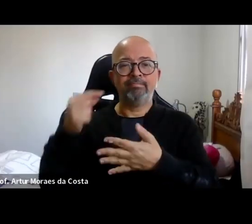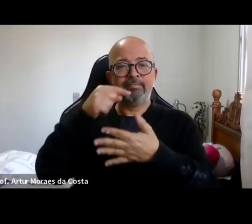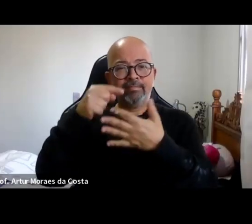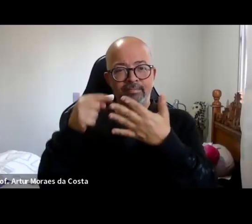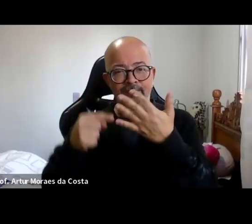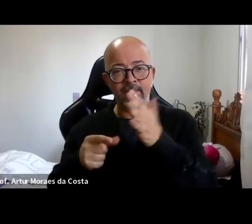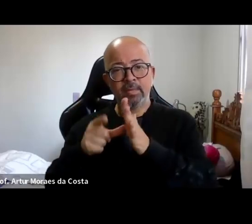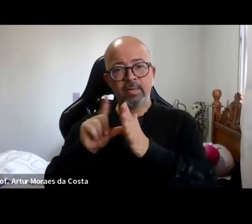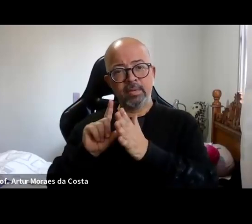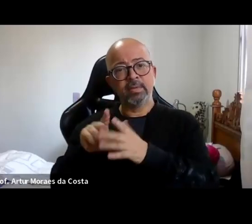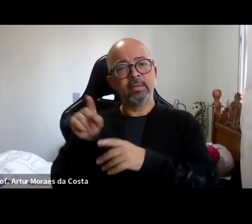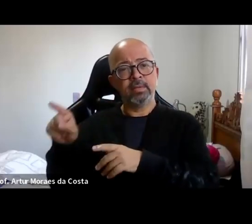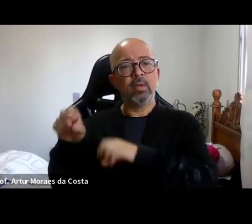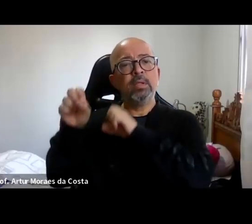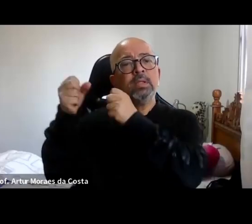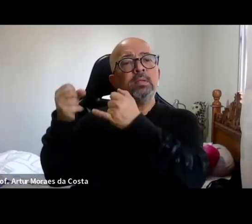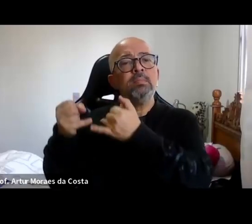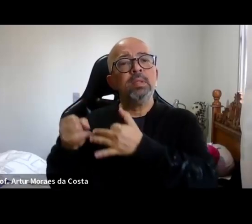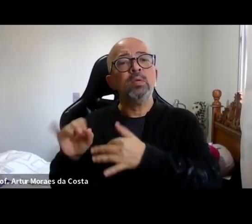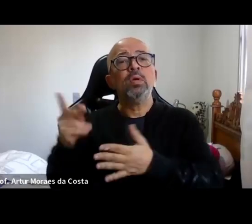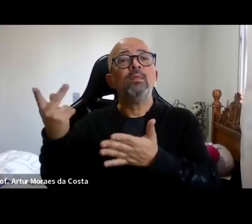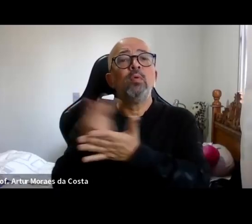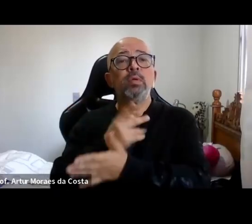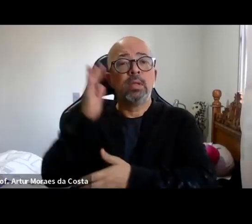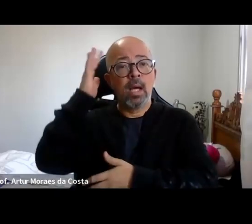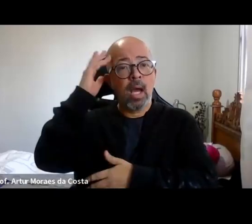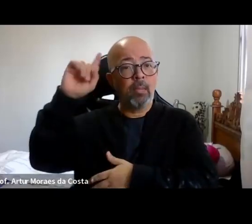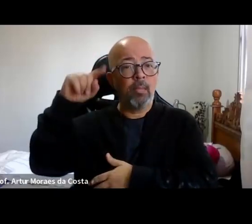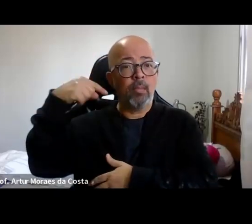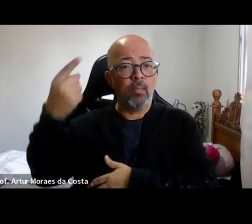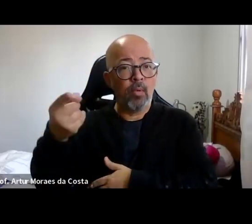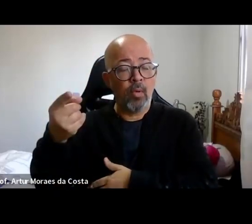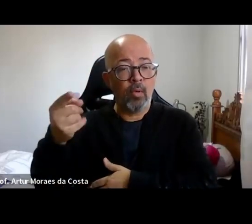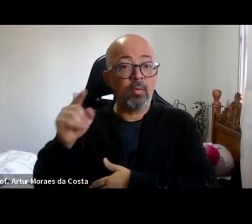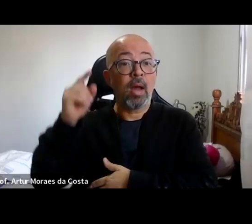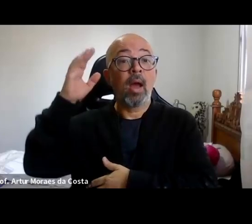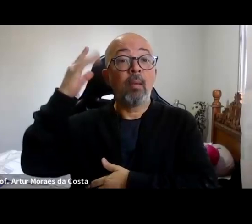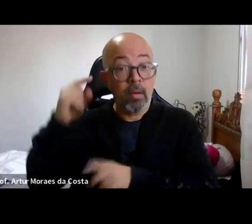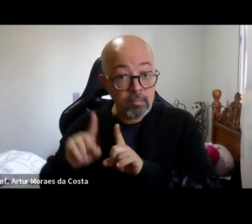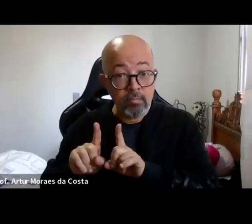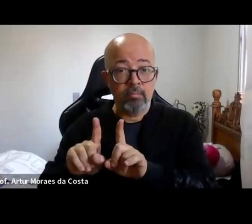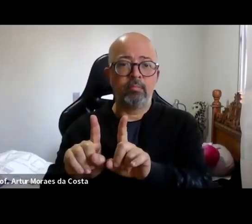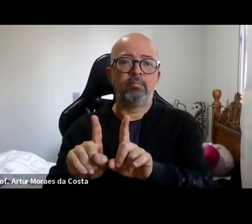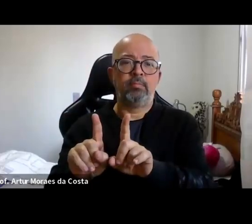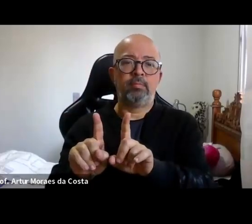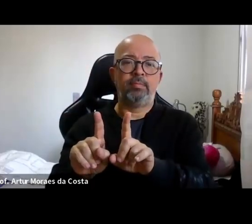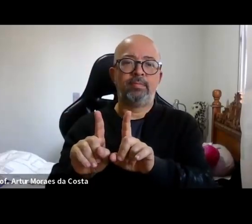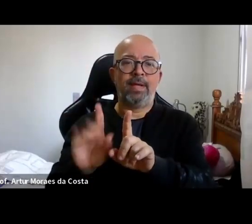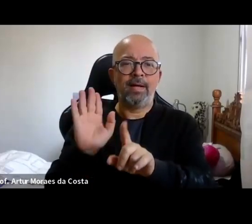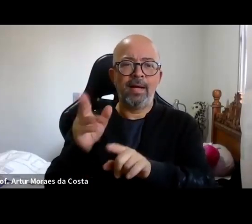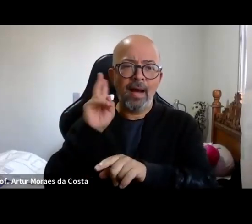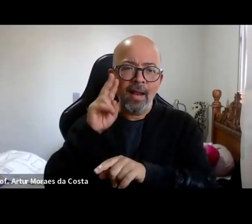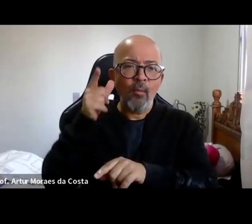Depende depende de la persona con la que yo esté trabajando depende de la situación y cómo se presenta depende de